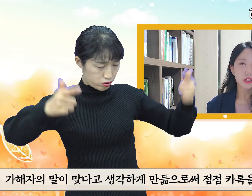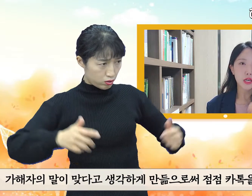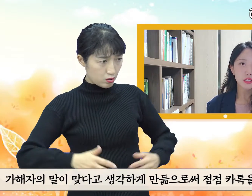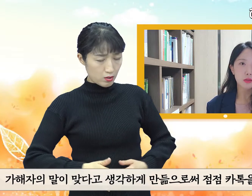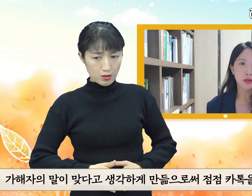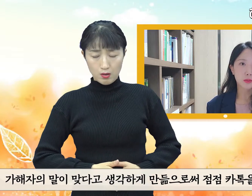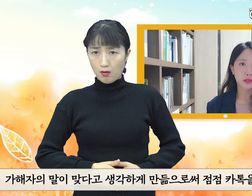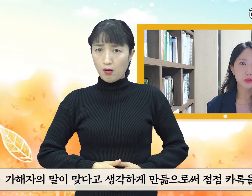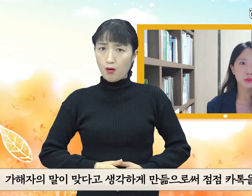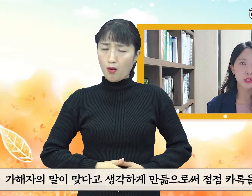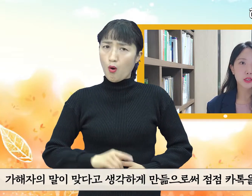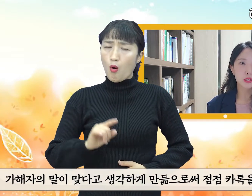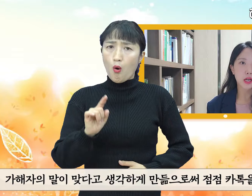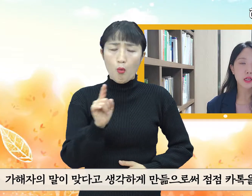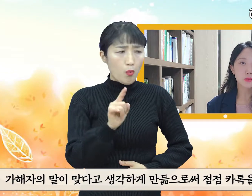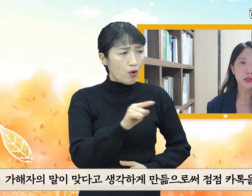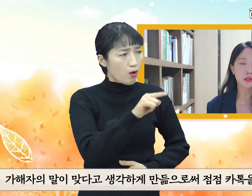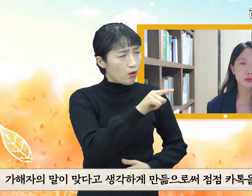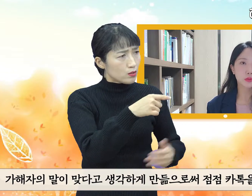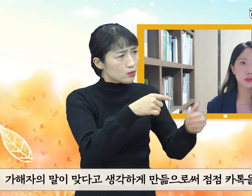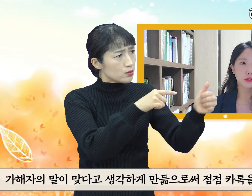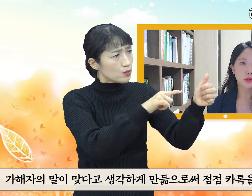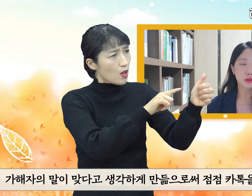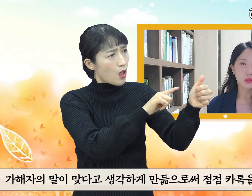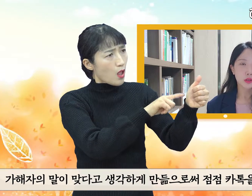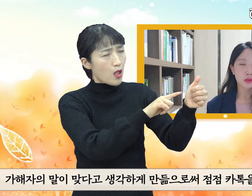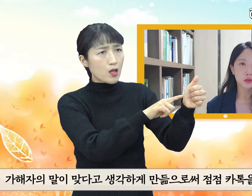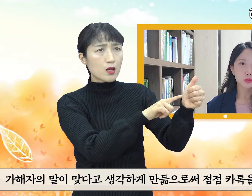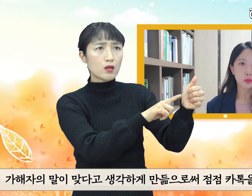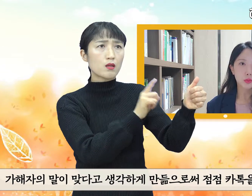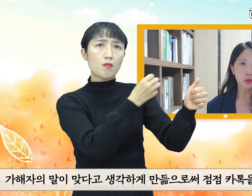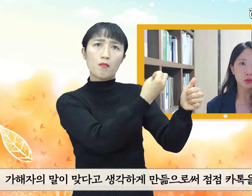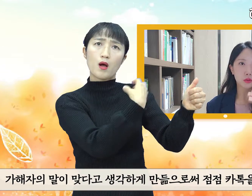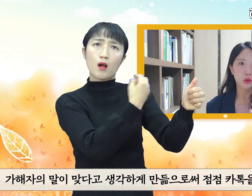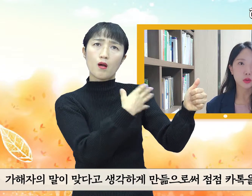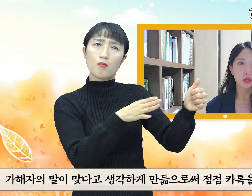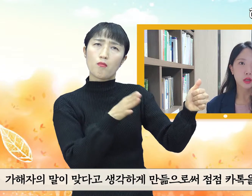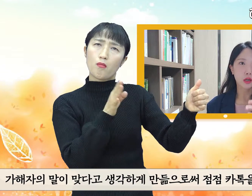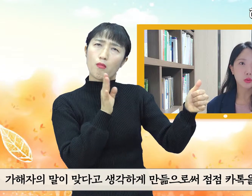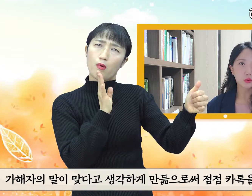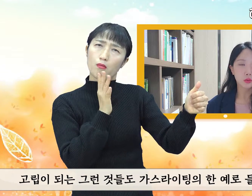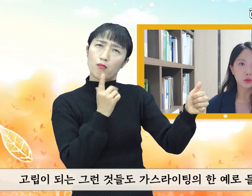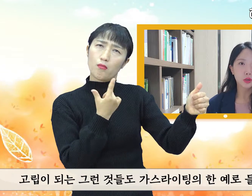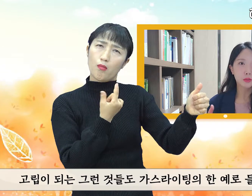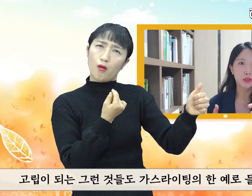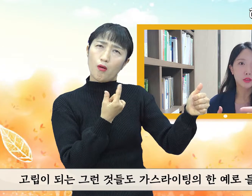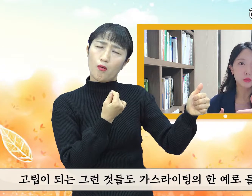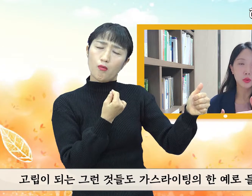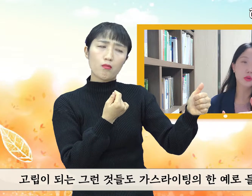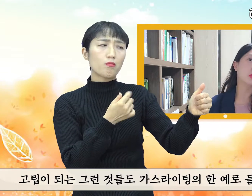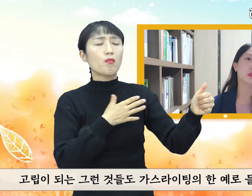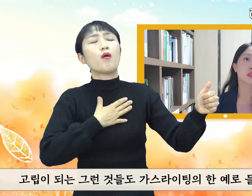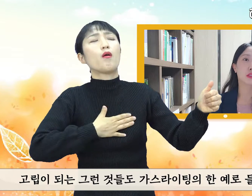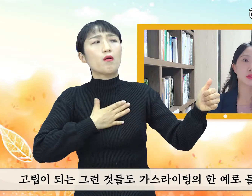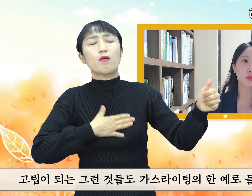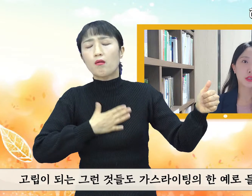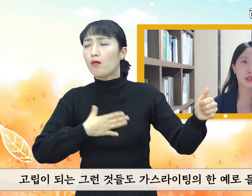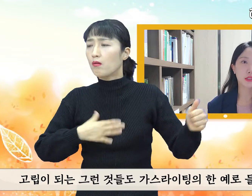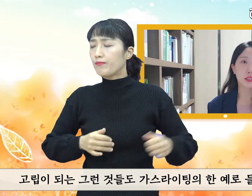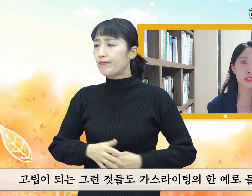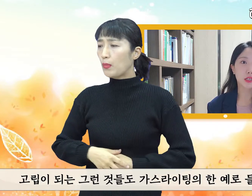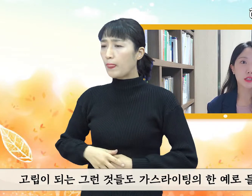뭔가 그 가해자의 말이 맞다고 생각을 하게 만듦으로써 점점 카톡을 정리해 나가고 고립이 되는 뭐 이런